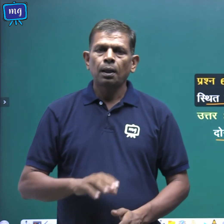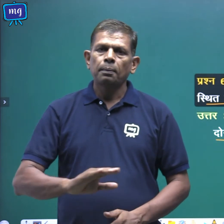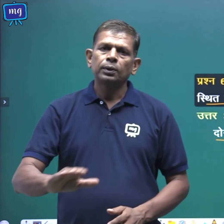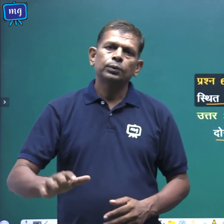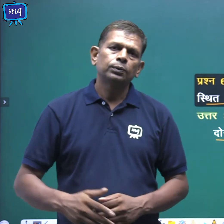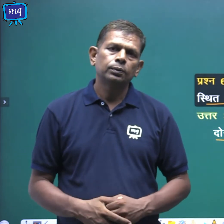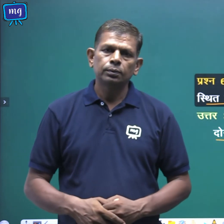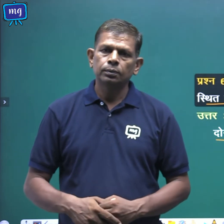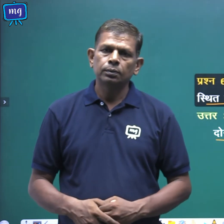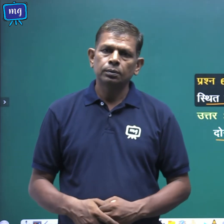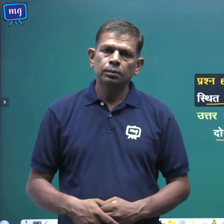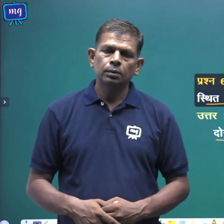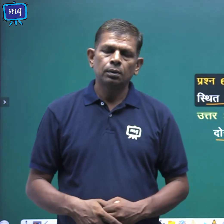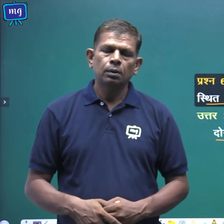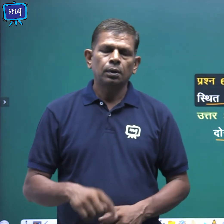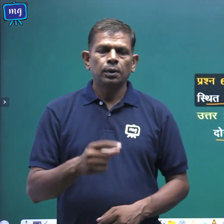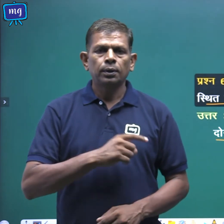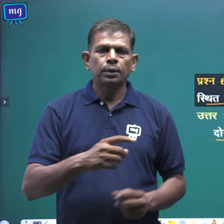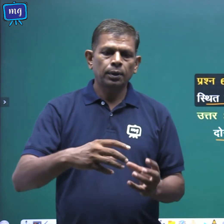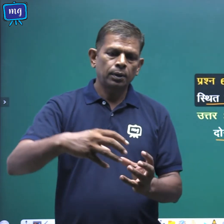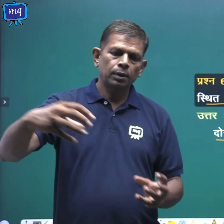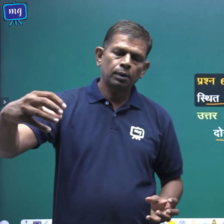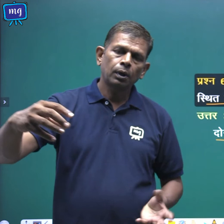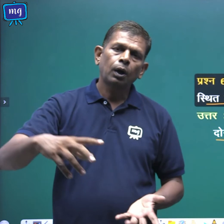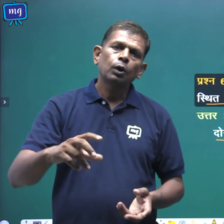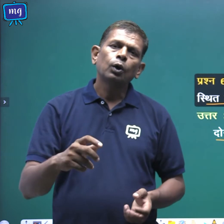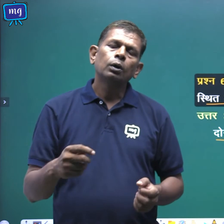बच्चों, ये छड़ चुंबक है,